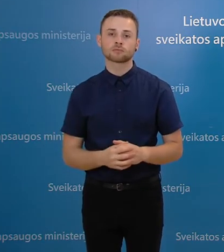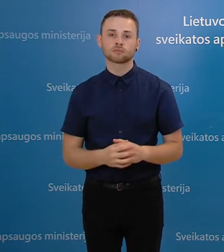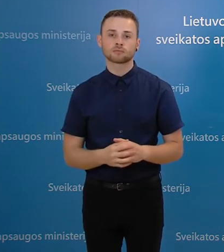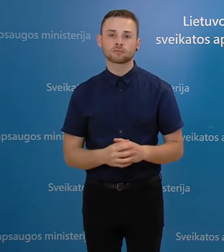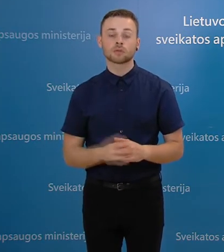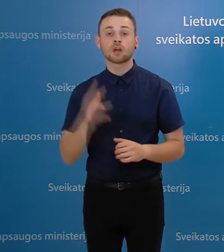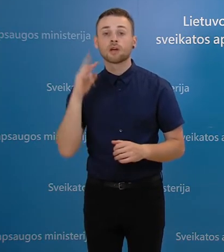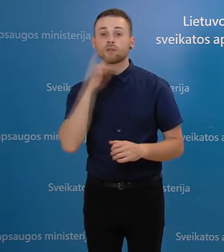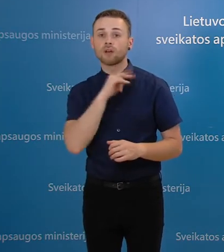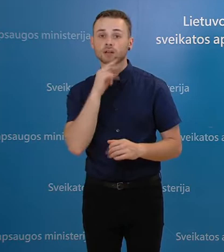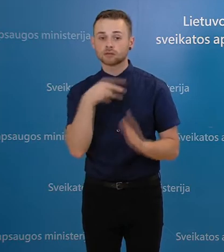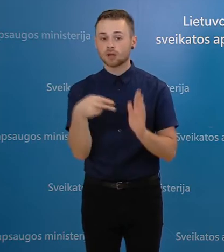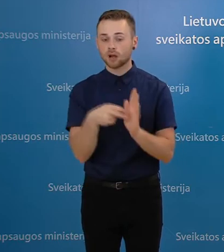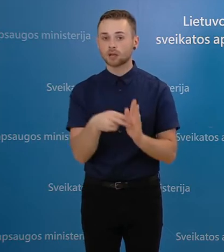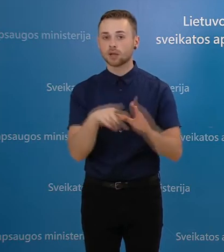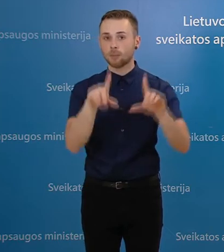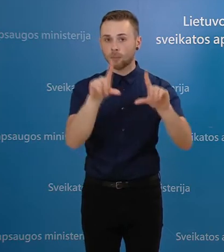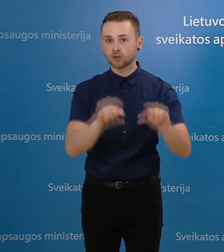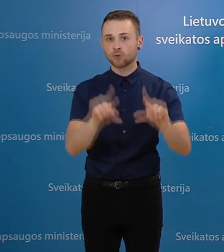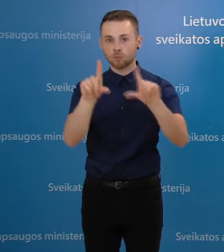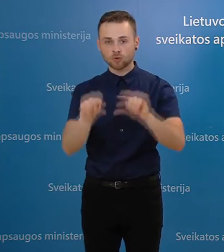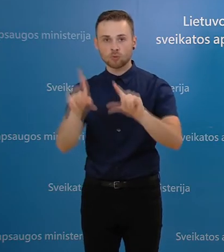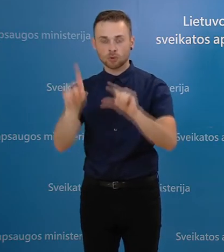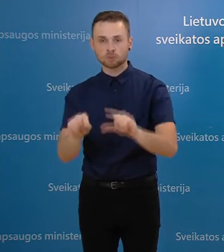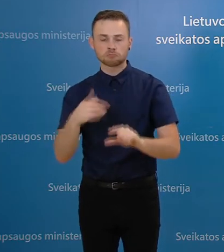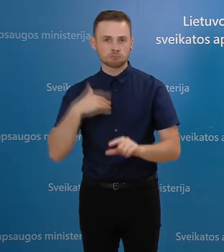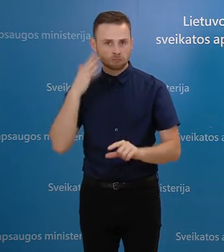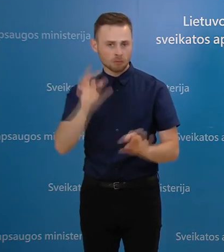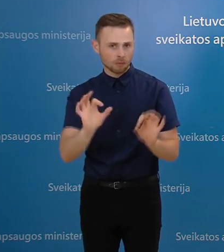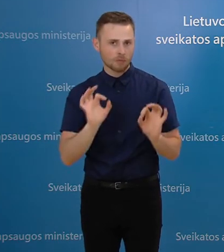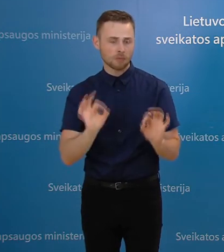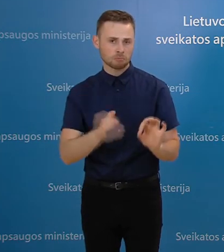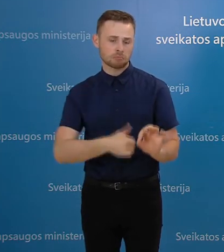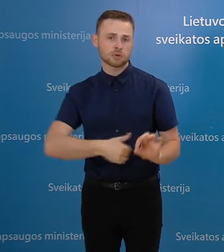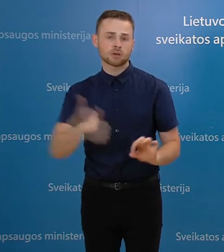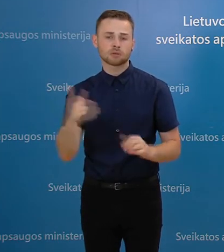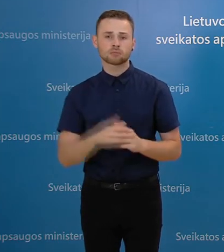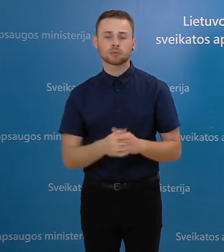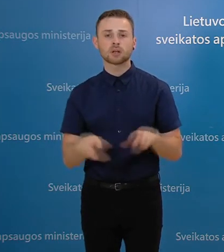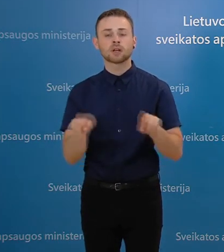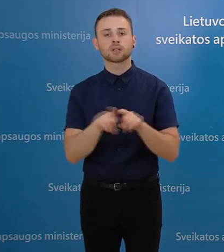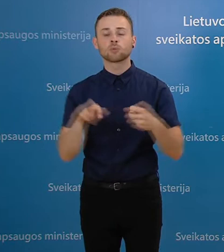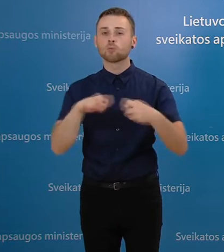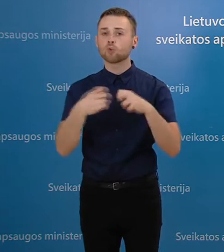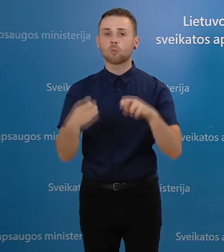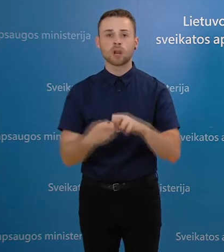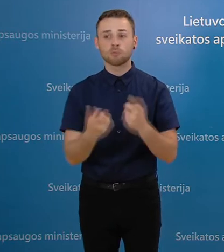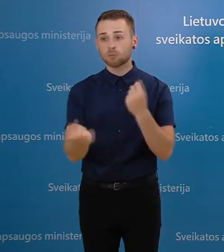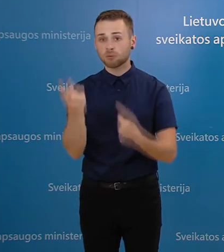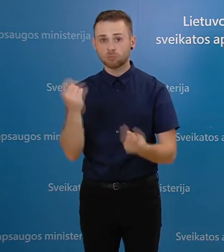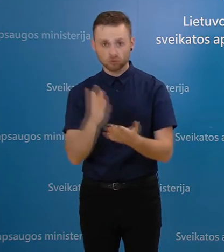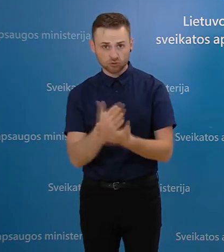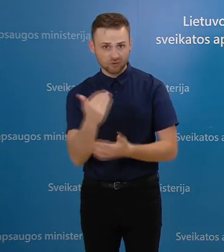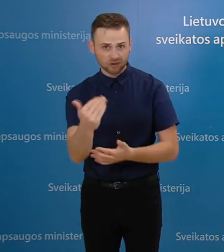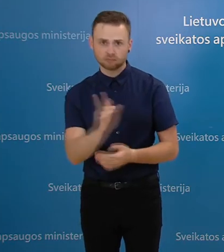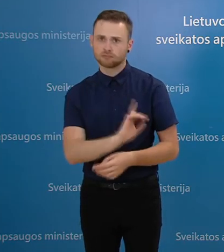vaistų prieinamumą ir kol kas Lietuvoje tikrai vaistų prieinamumo problemų nėra fiksuojama, net ir